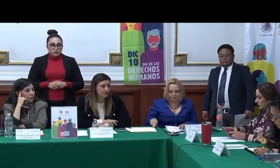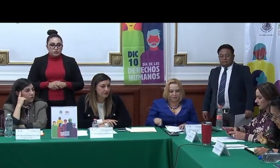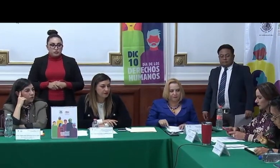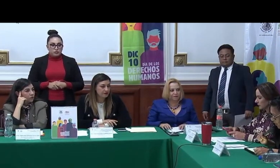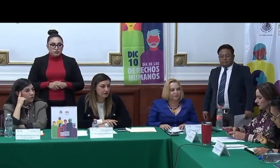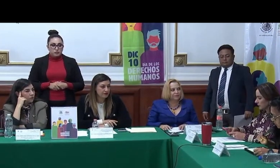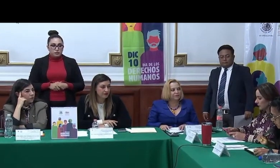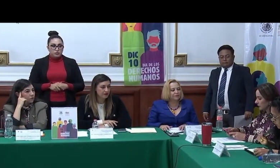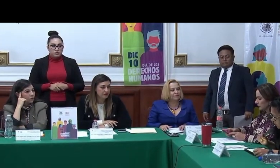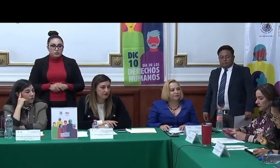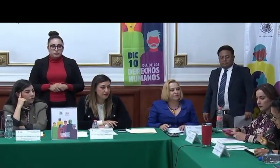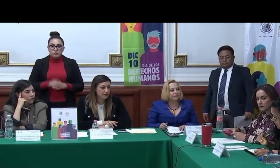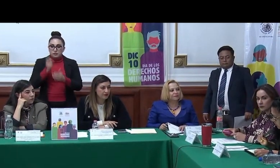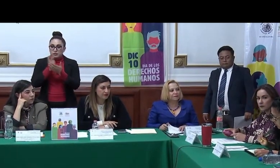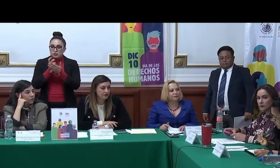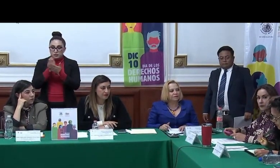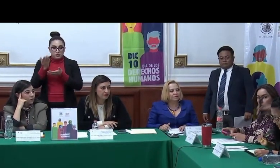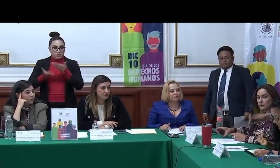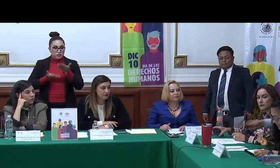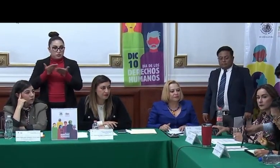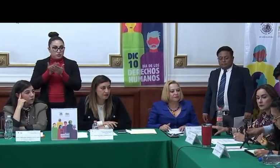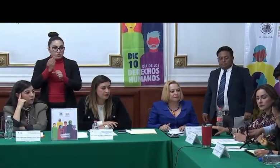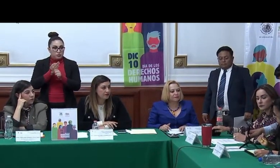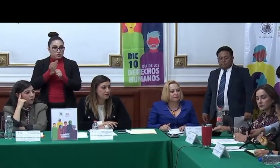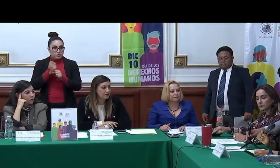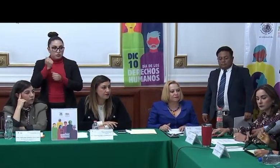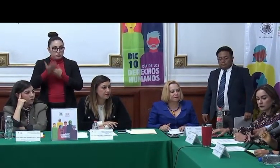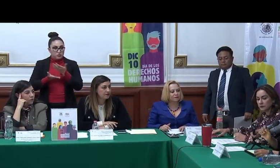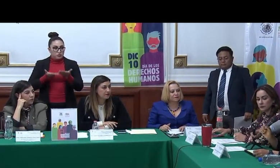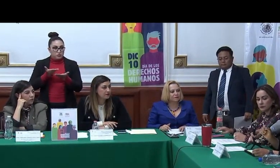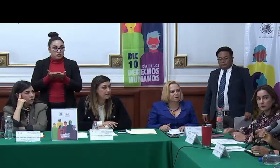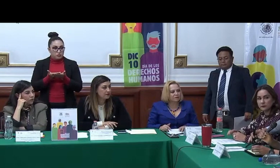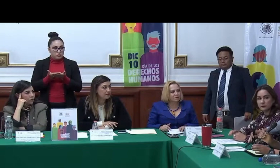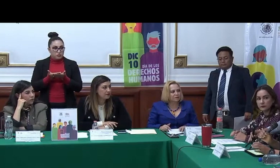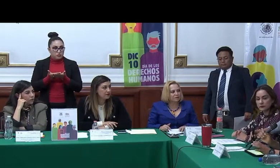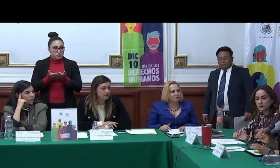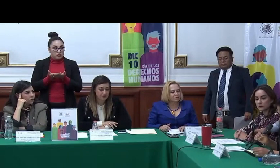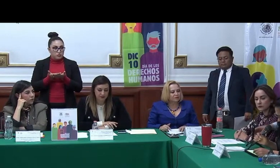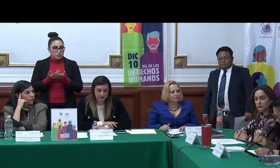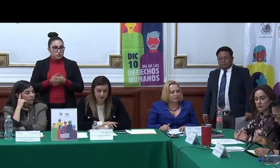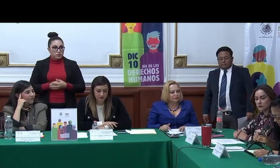El punto de acuerdo que hoy presento tiene